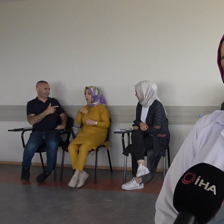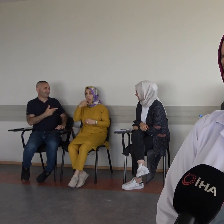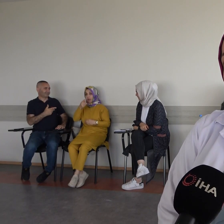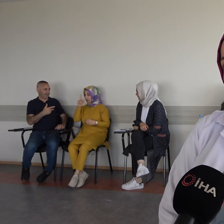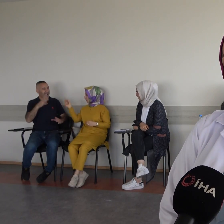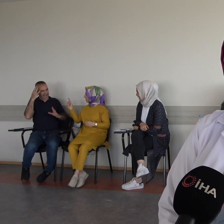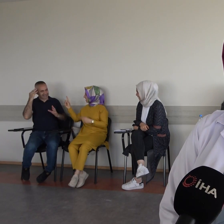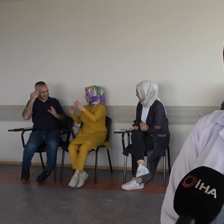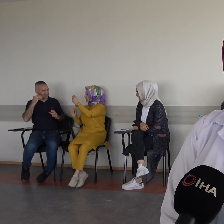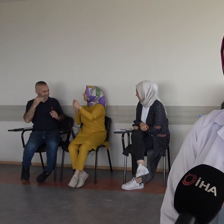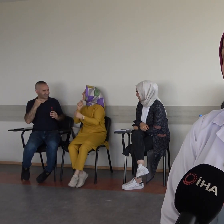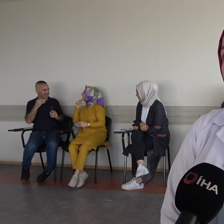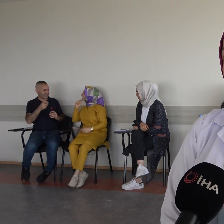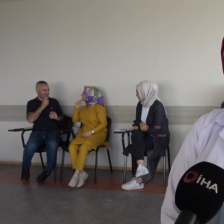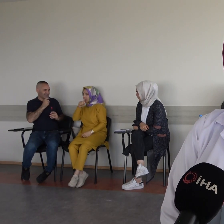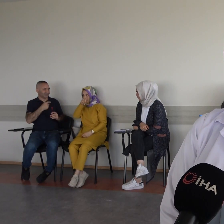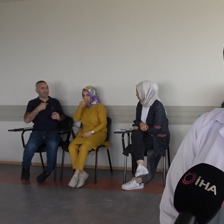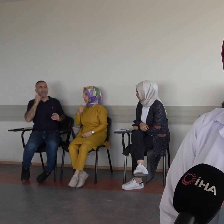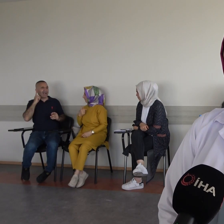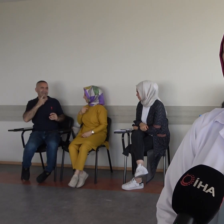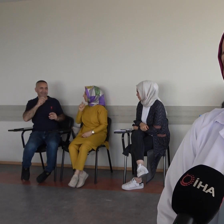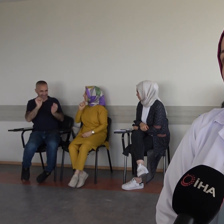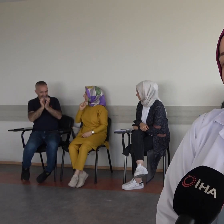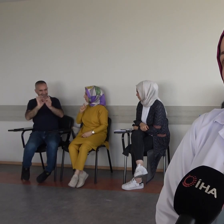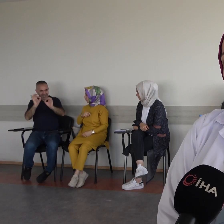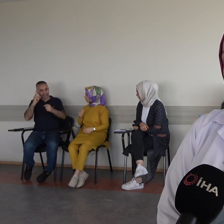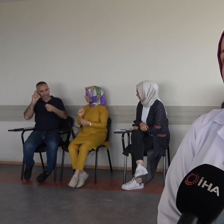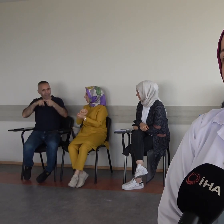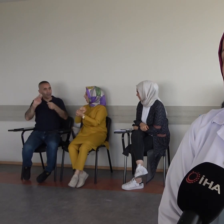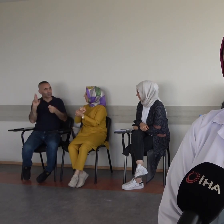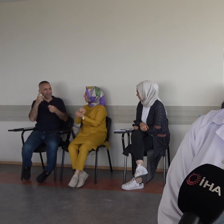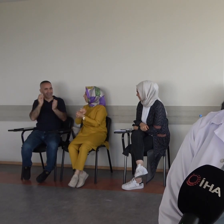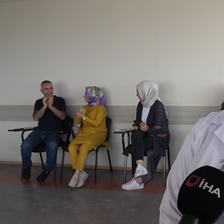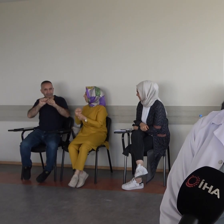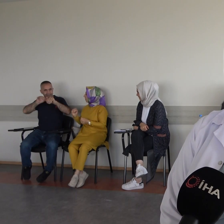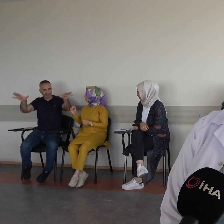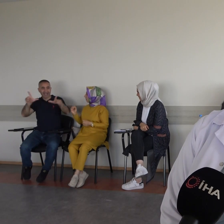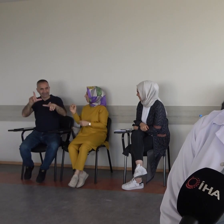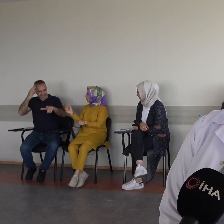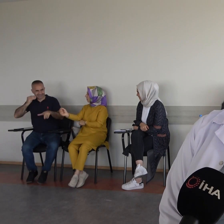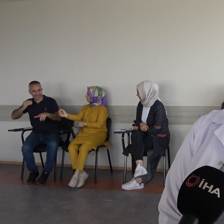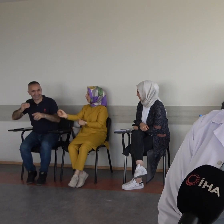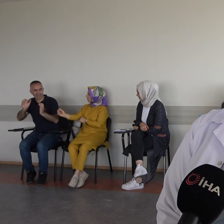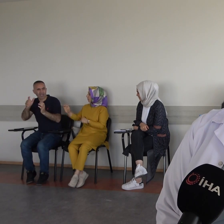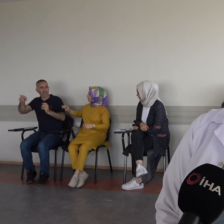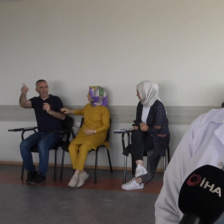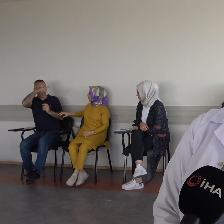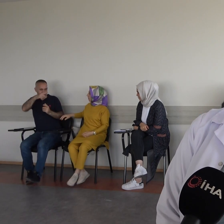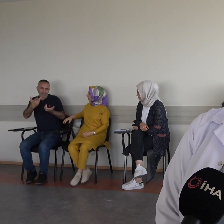ikisi de aile arasında anlayabiliyorlar. Profesyonel eğitim alması için bu kursa gelmesi gerekiyordu. Ben de duydum da tabii çok heyecanlandım,